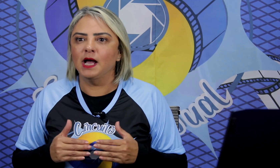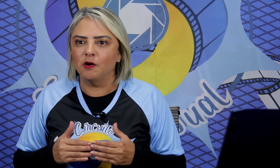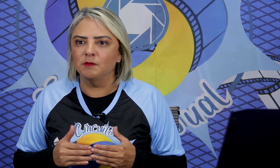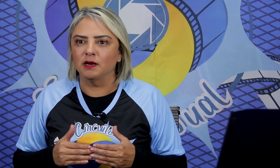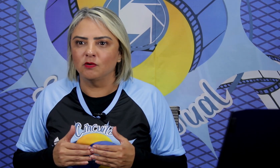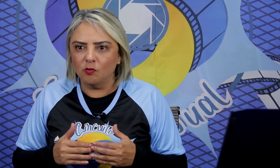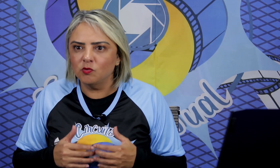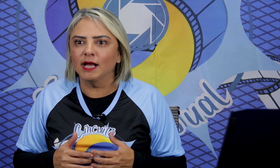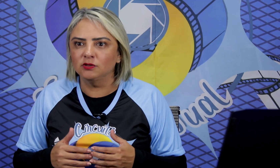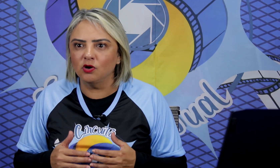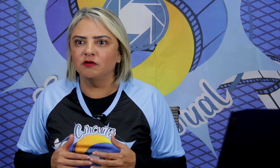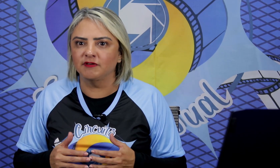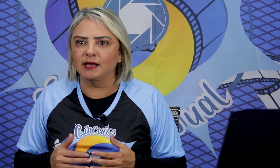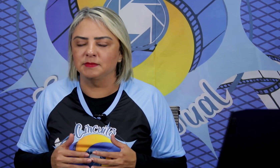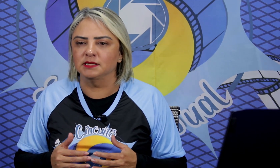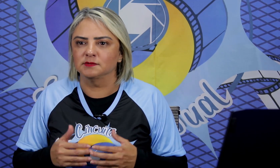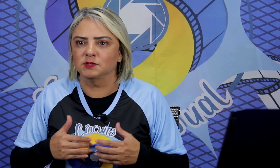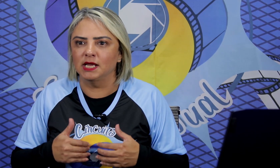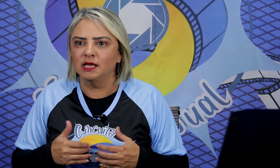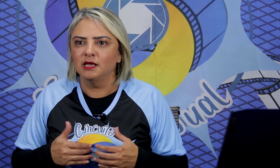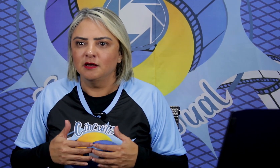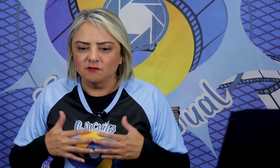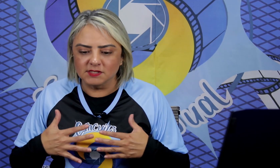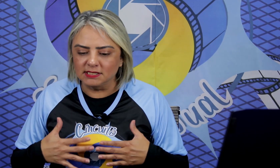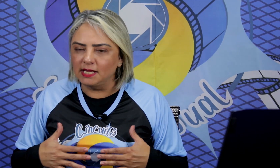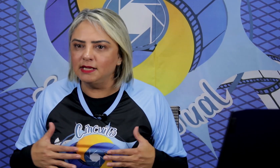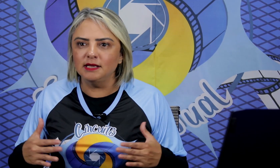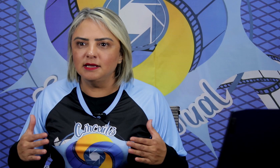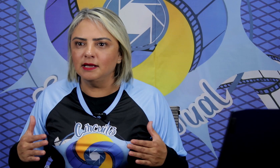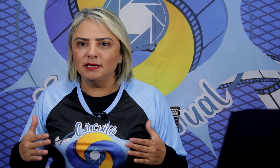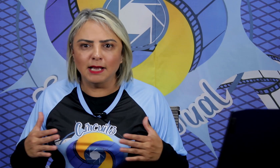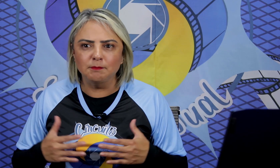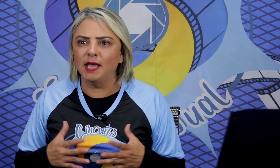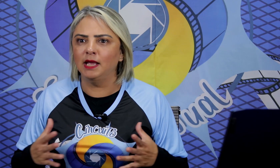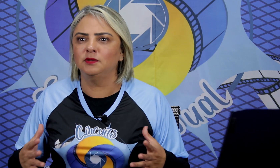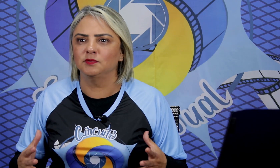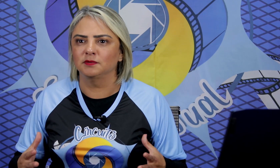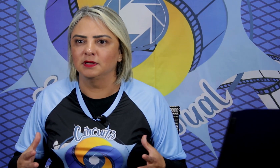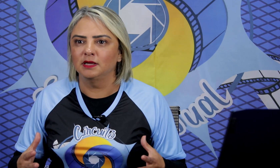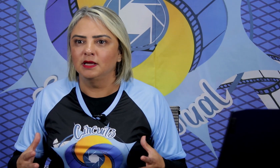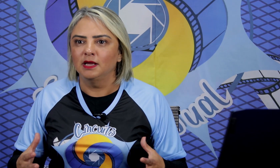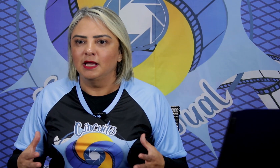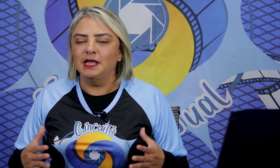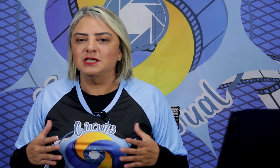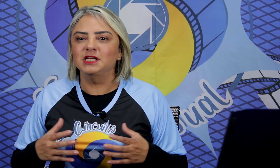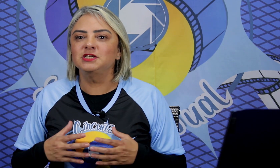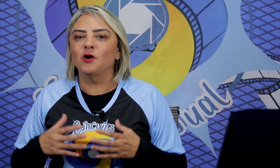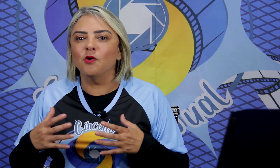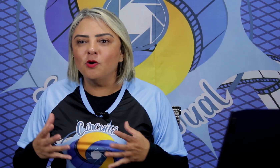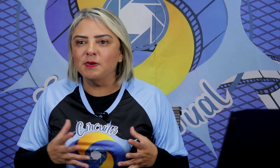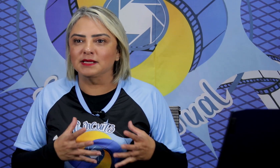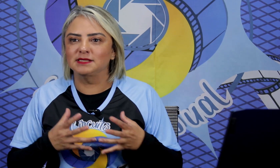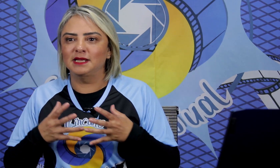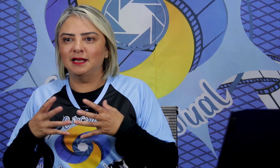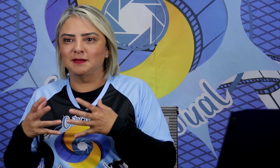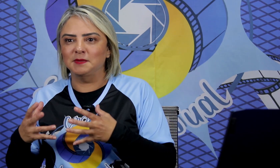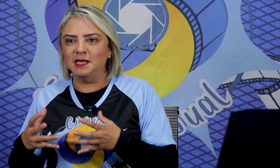alma, como o ator vai mesmo, né? Você tem que ir ali aberto. E a gente rouba a cena